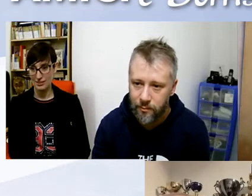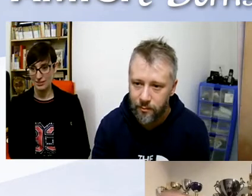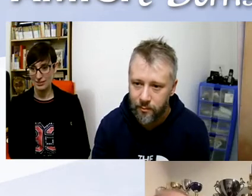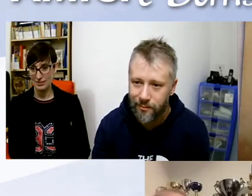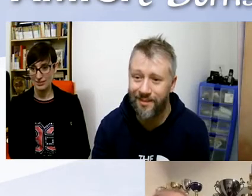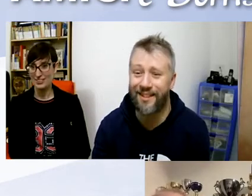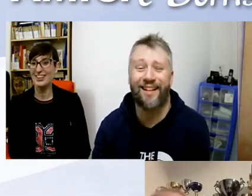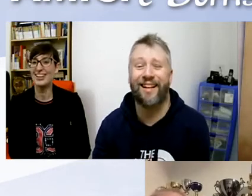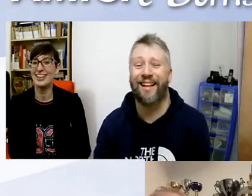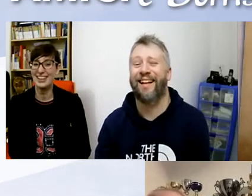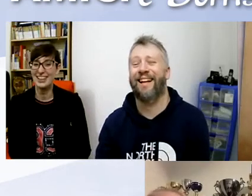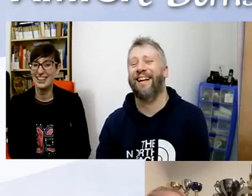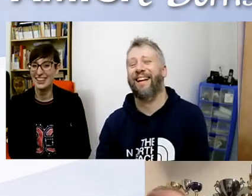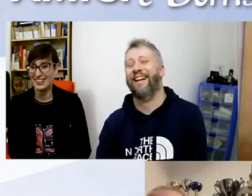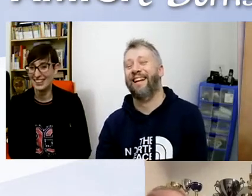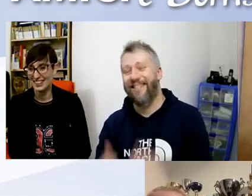riva.